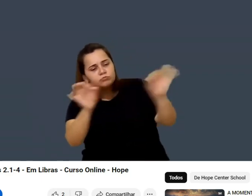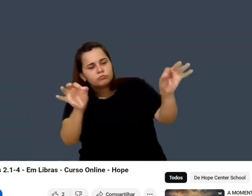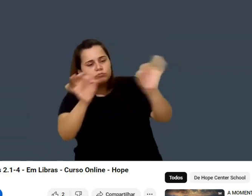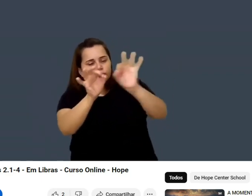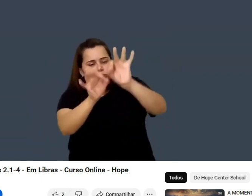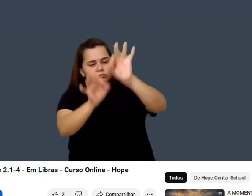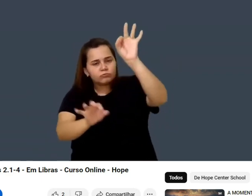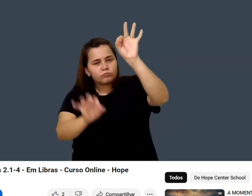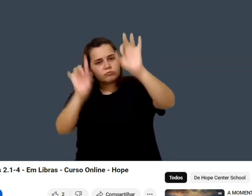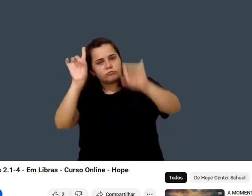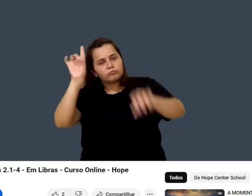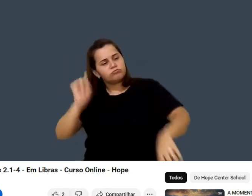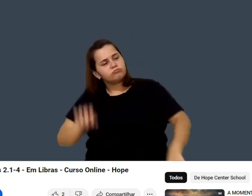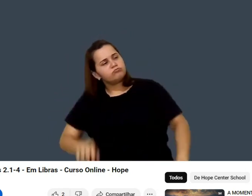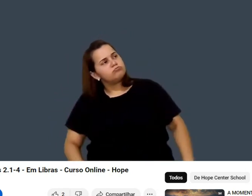cima.